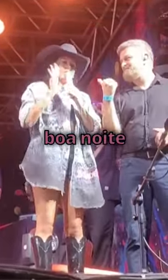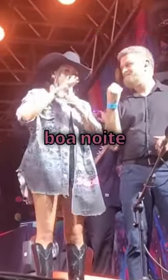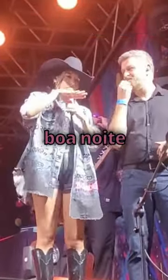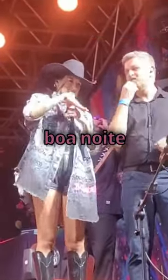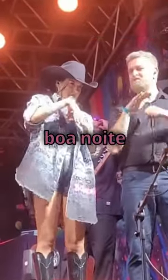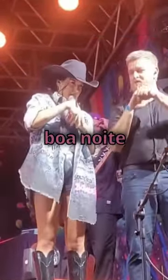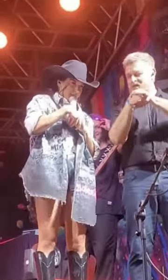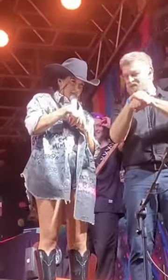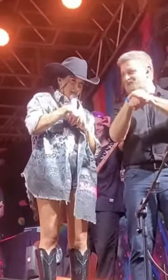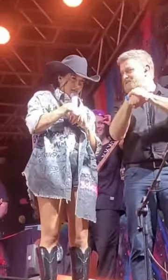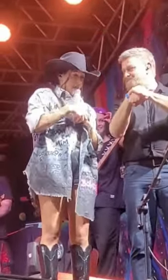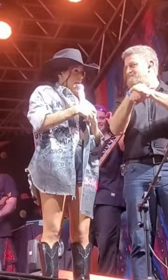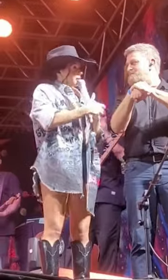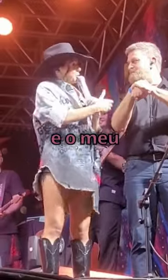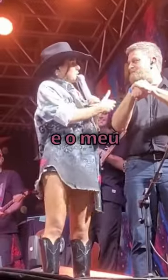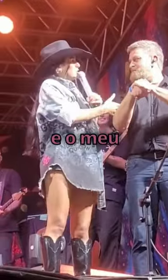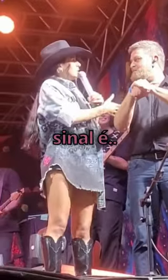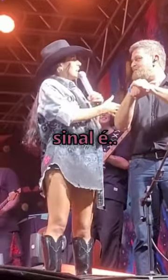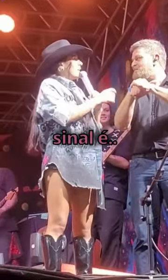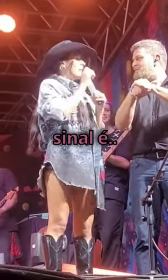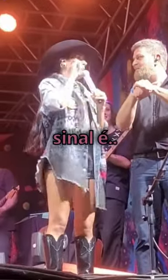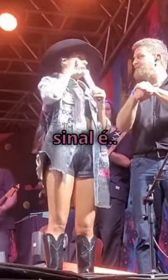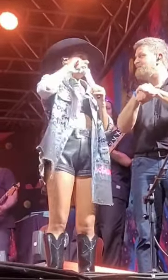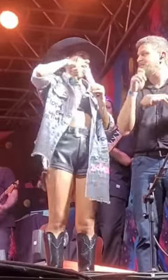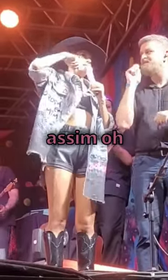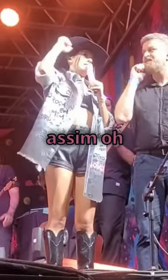boa noite, e o meu sinal é assim.